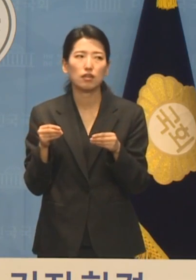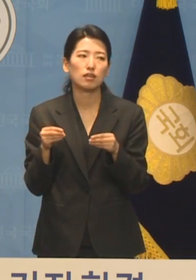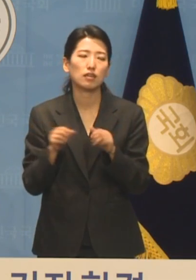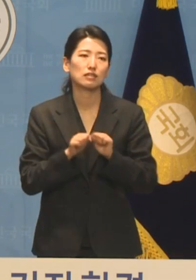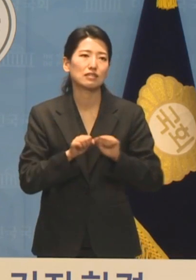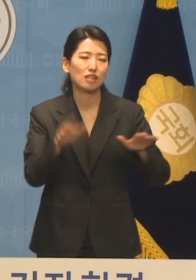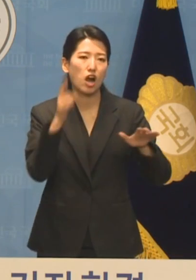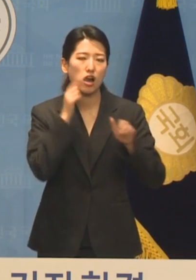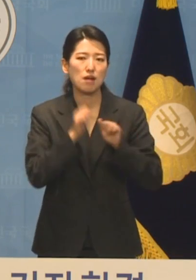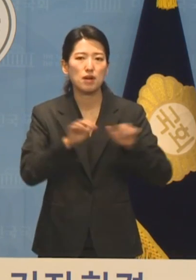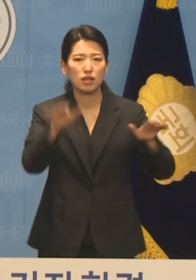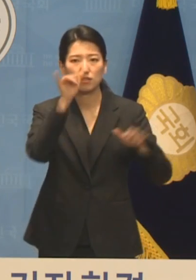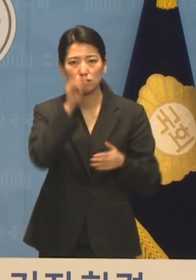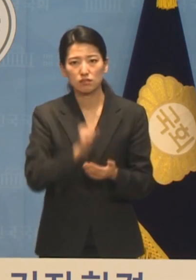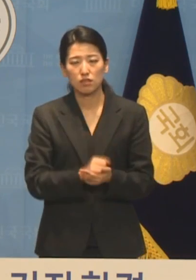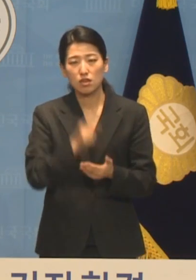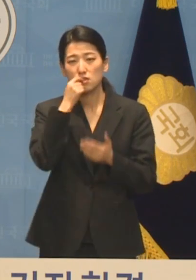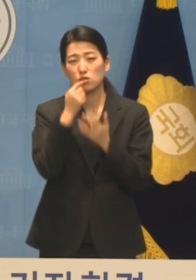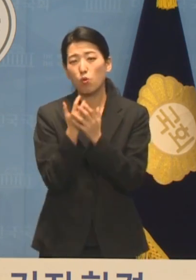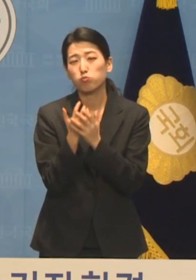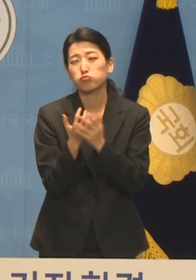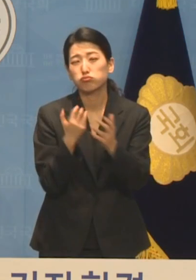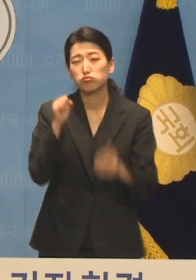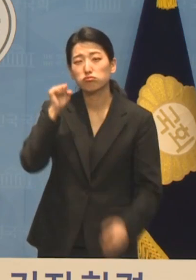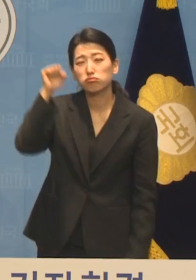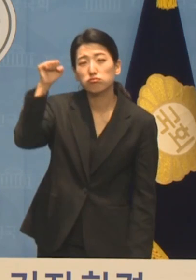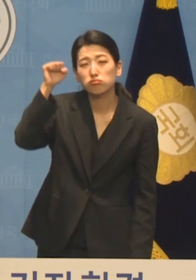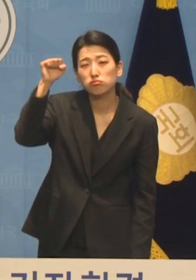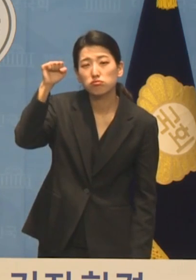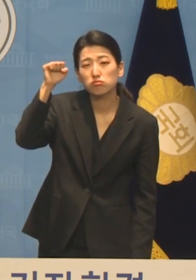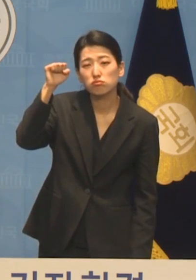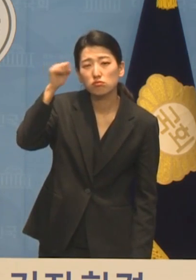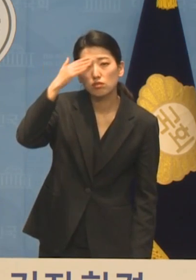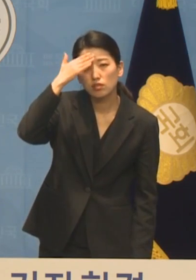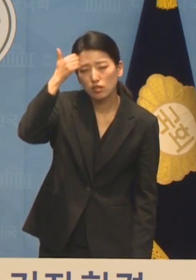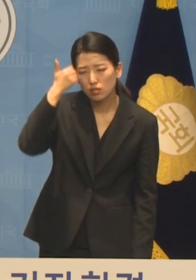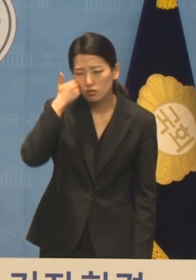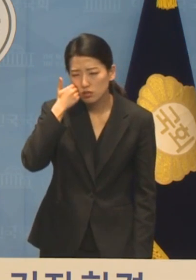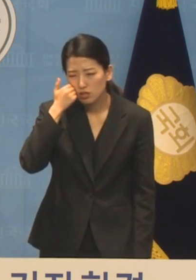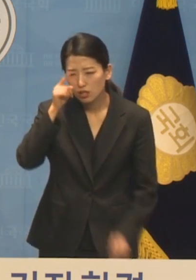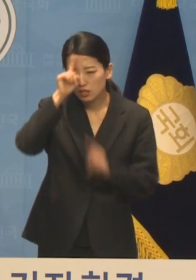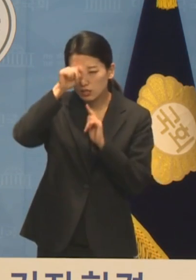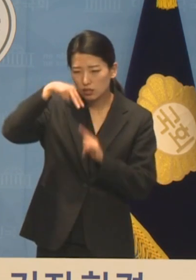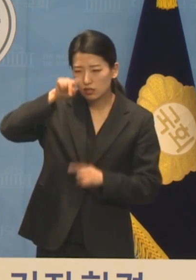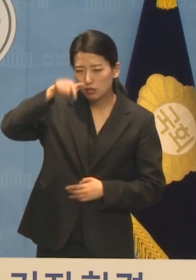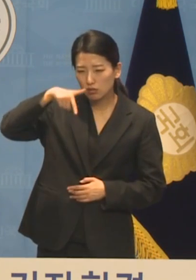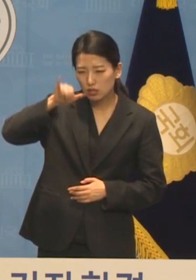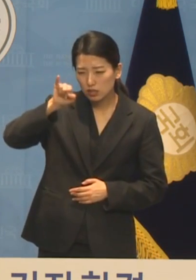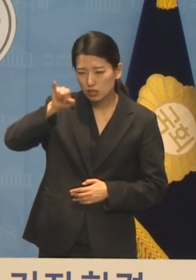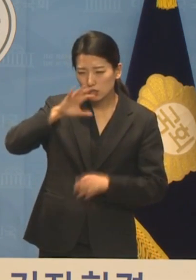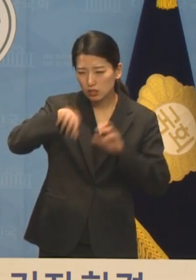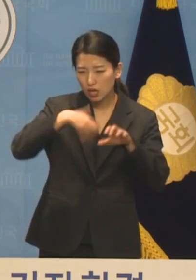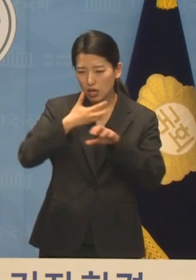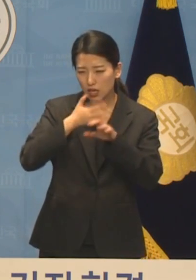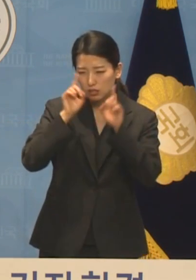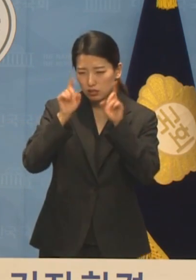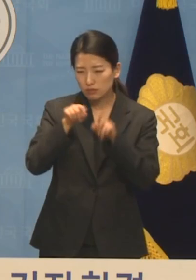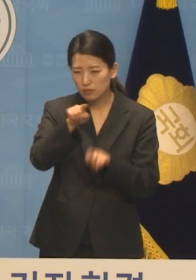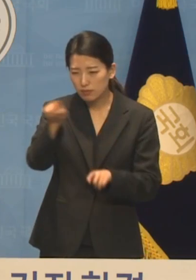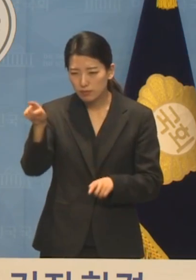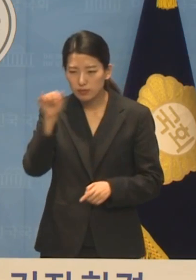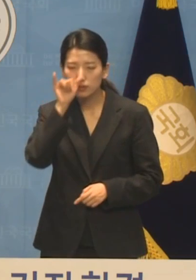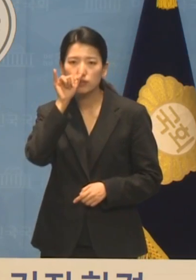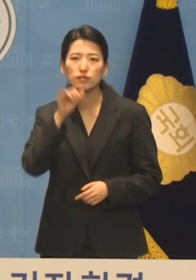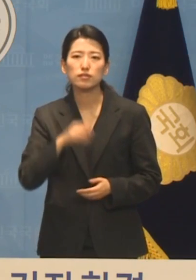시위의 지휘부가 이석기 등의 반국가 세력 경기동부연합이었던 것으로 밝혀졌습니다. 이들은 당시